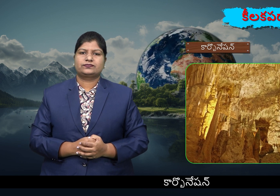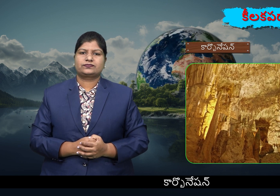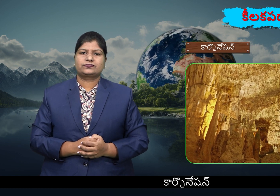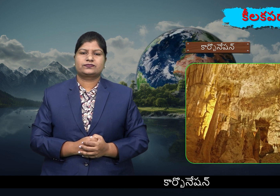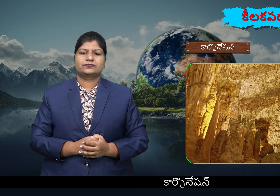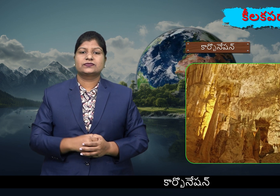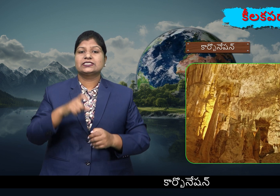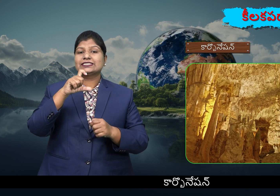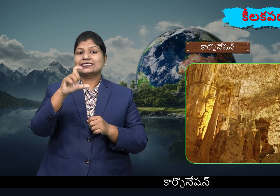కార్బోనేషన్,